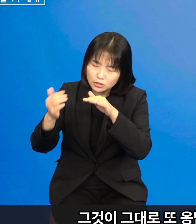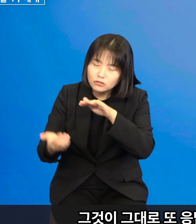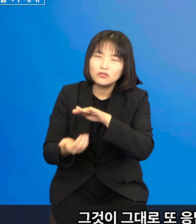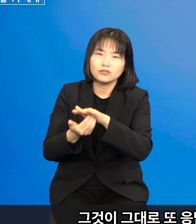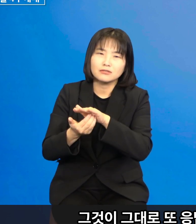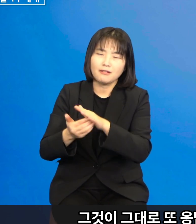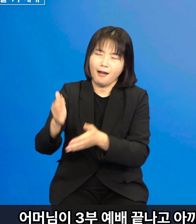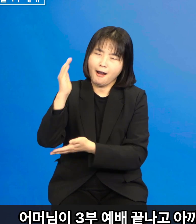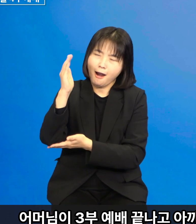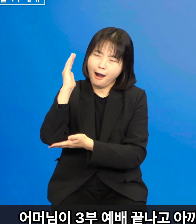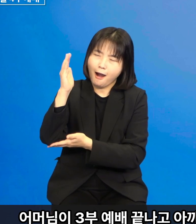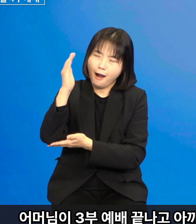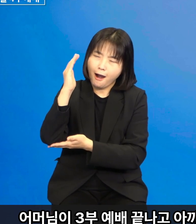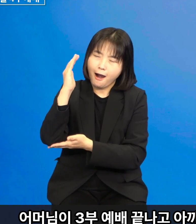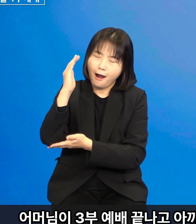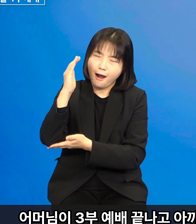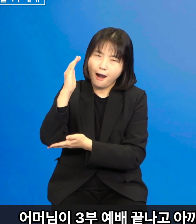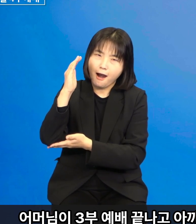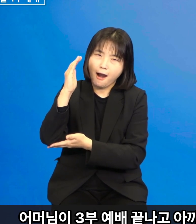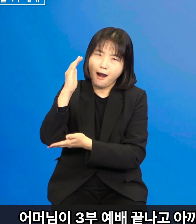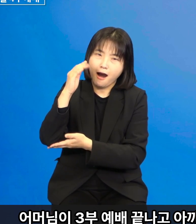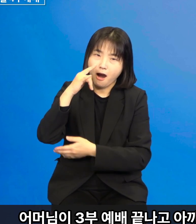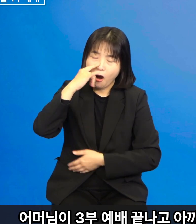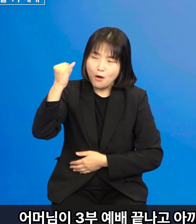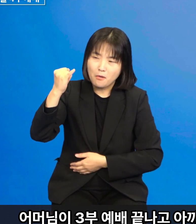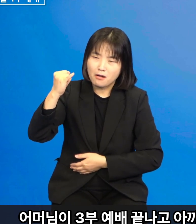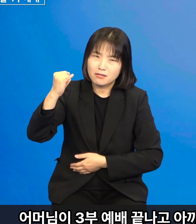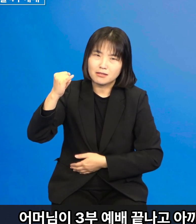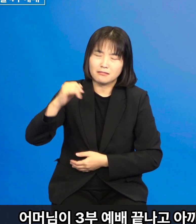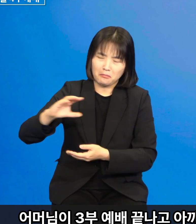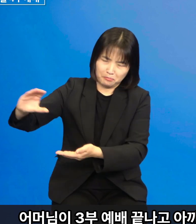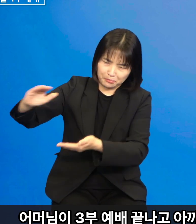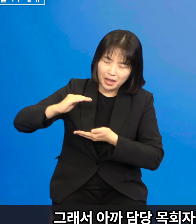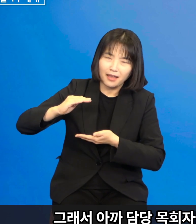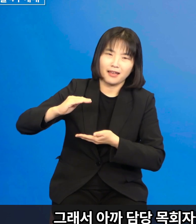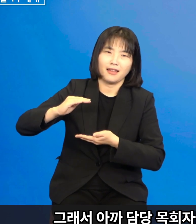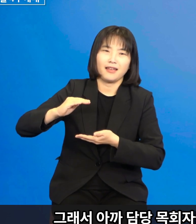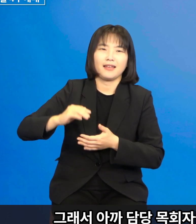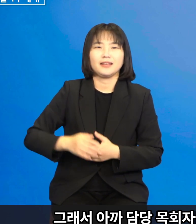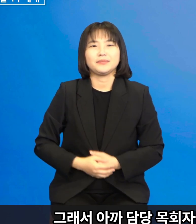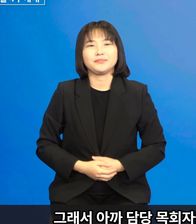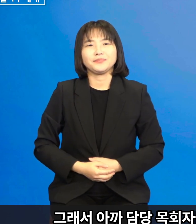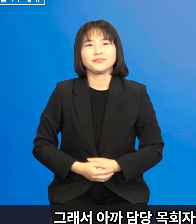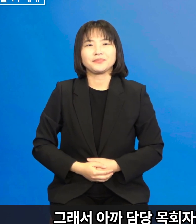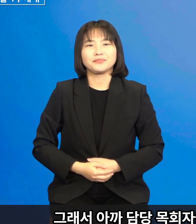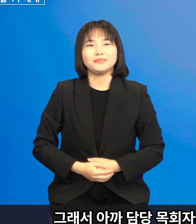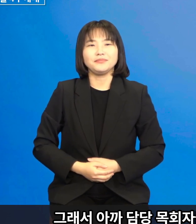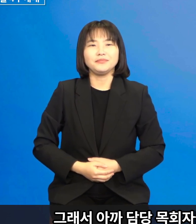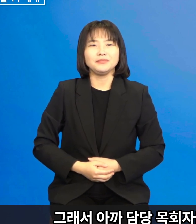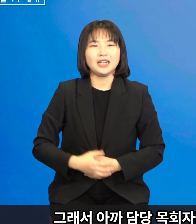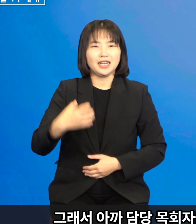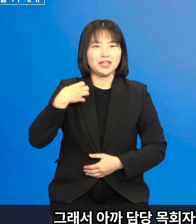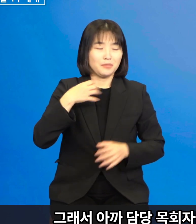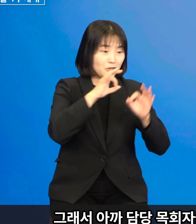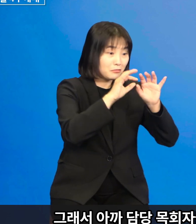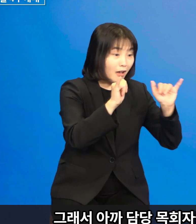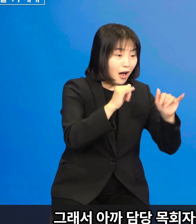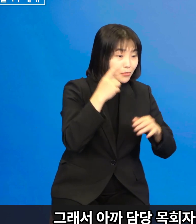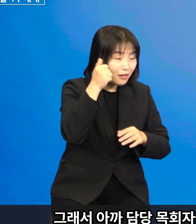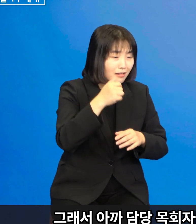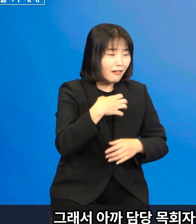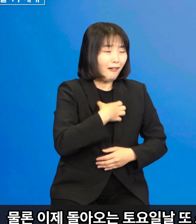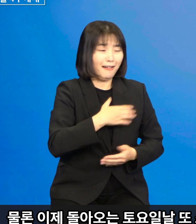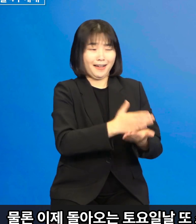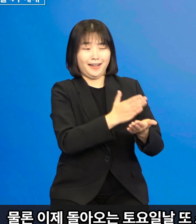그런 이야기를 어머님이 3부 예배 끝나고 아까 올라가는데 업데이트를 해주셨어요. 그래서 아까 담당 목회자들인데 걱정하지 않아도 된다고